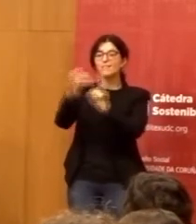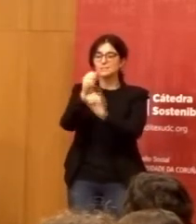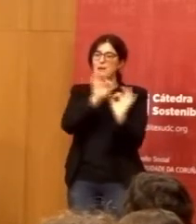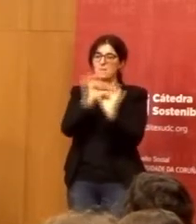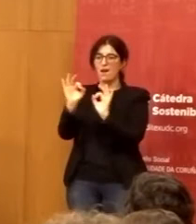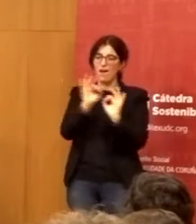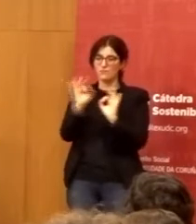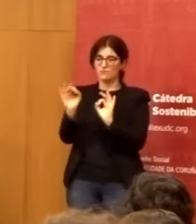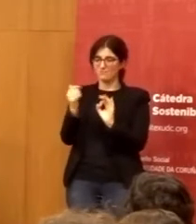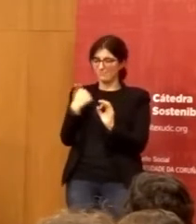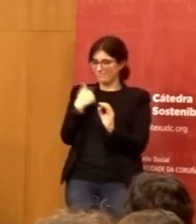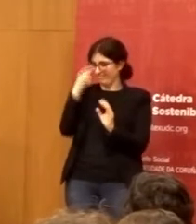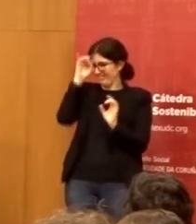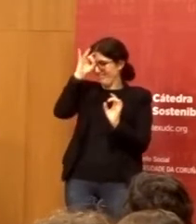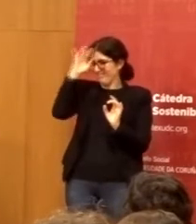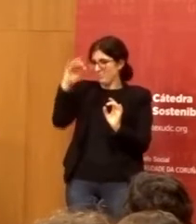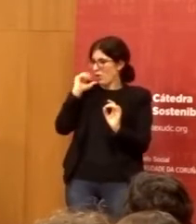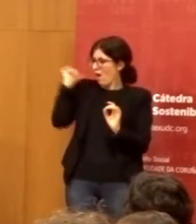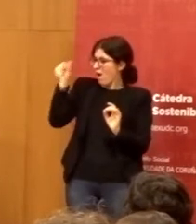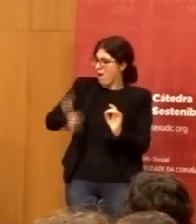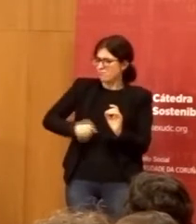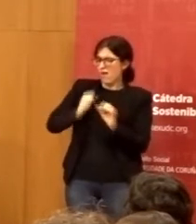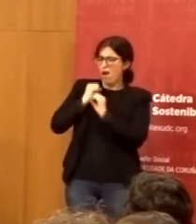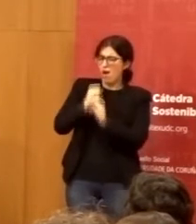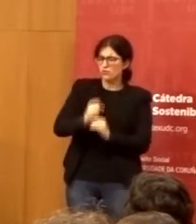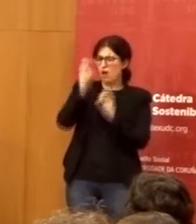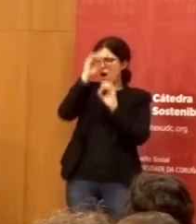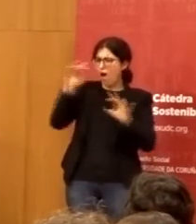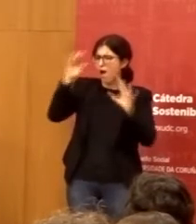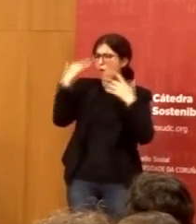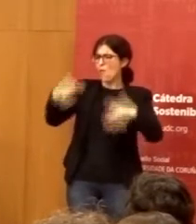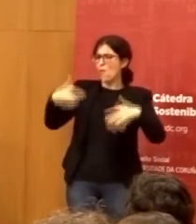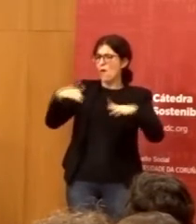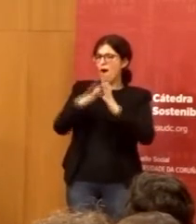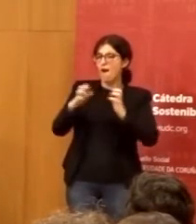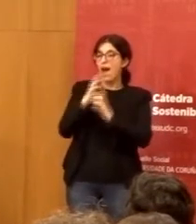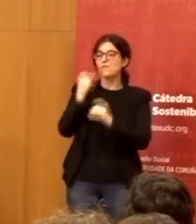No me lo podía creer. Era lo que yo soñaba durante años y por fin lo había encontrado.